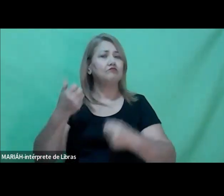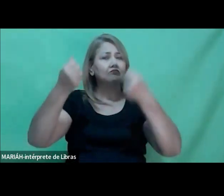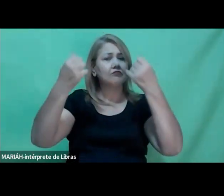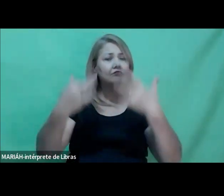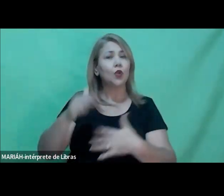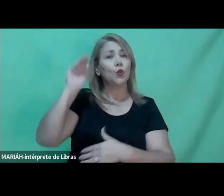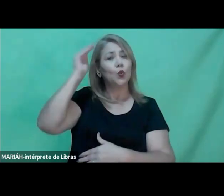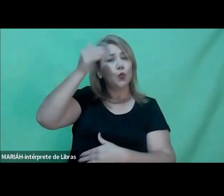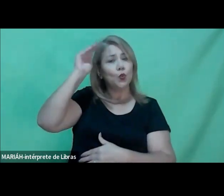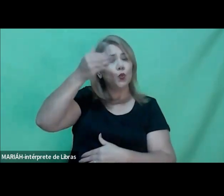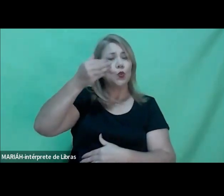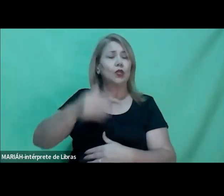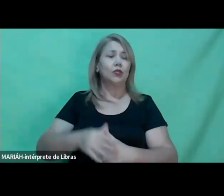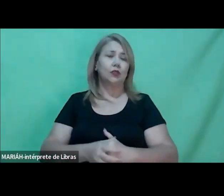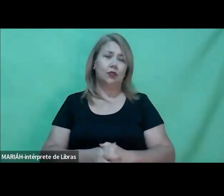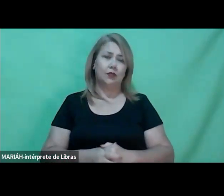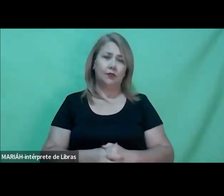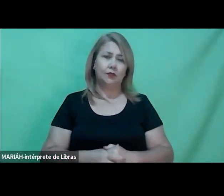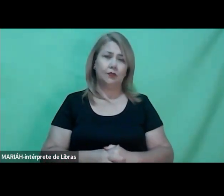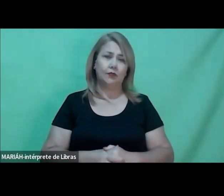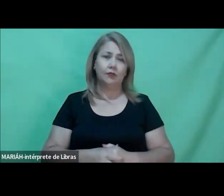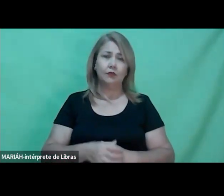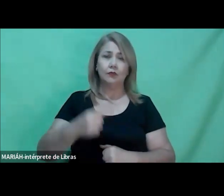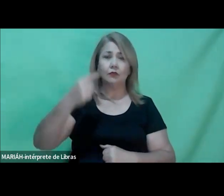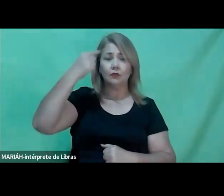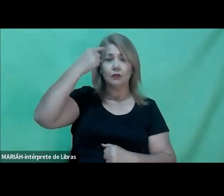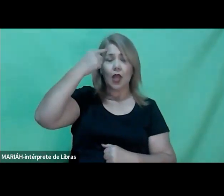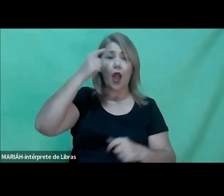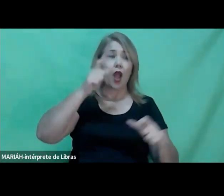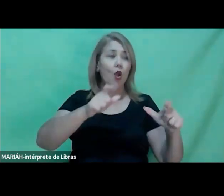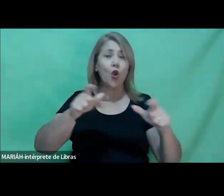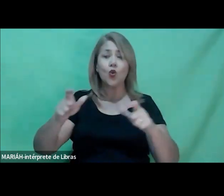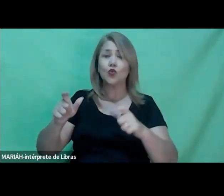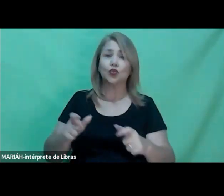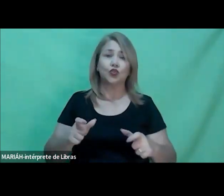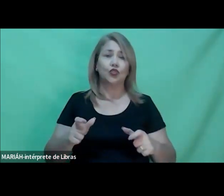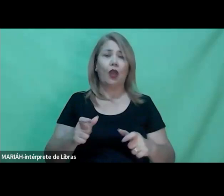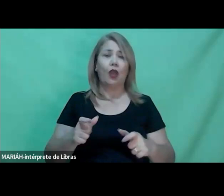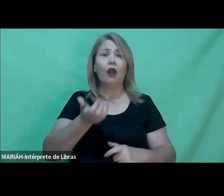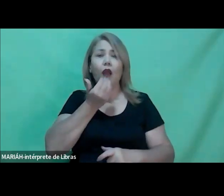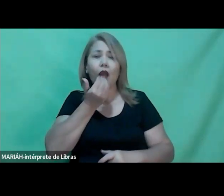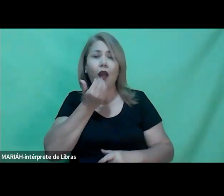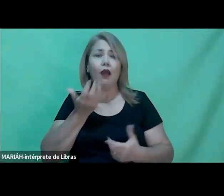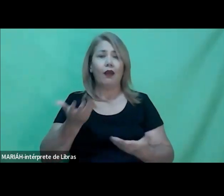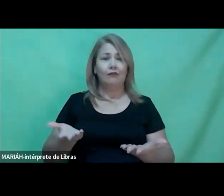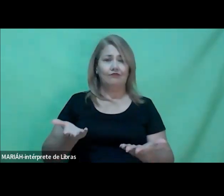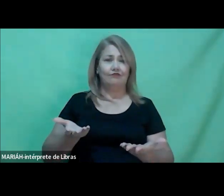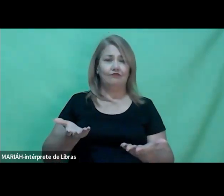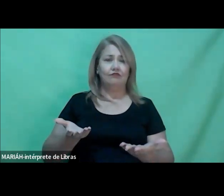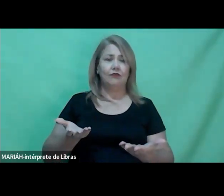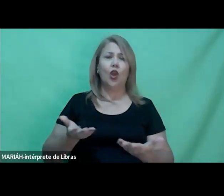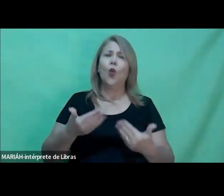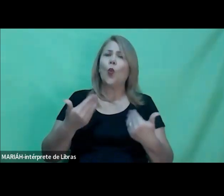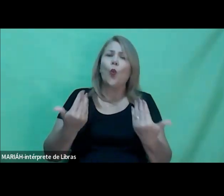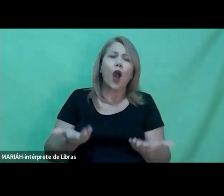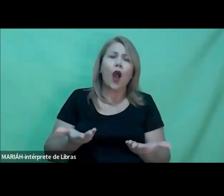lo que se va a comer sino Quiénes están con ella a veces nos concentramos en la descripción del plato pero no Quiénes acompañan en la mesa es es